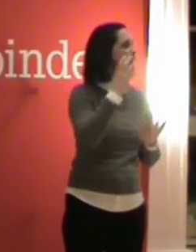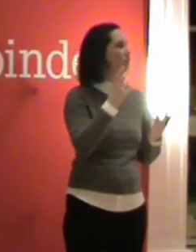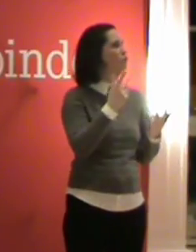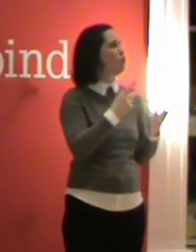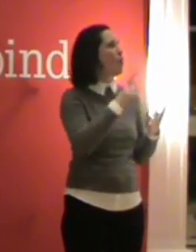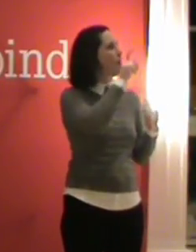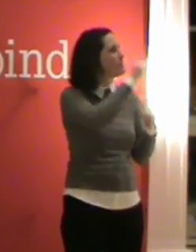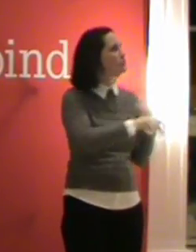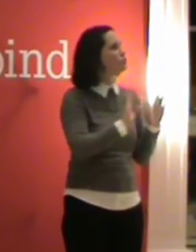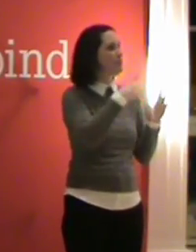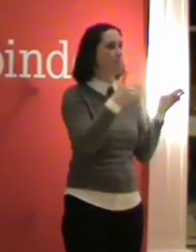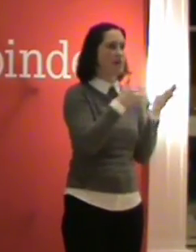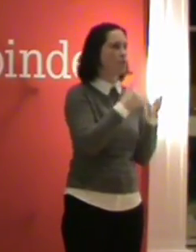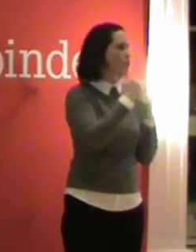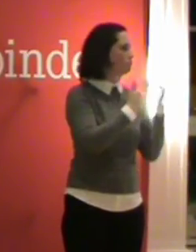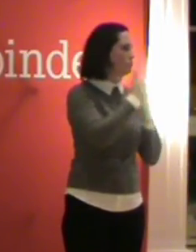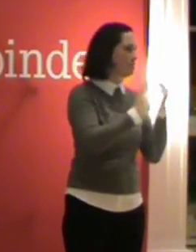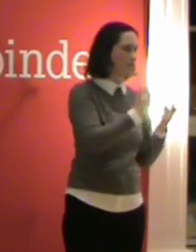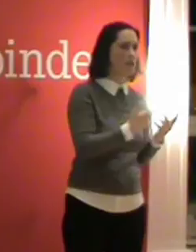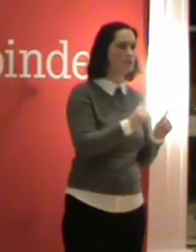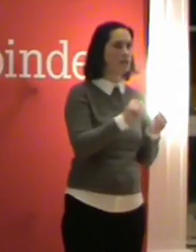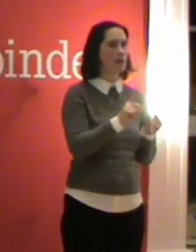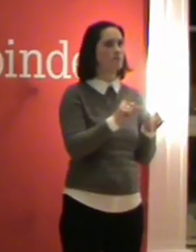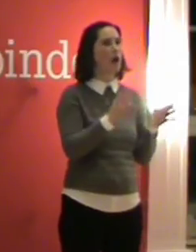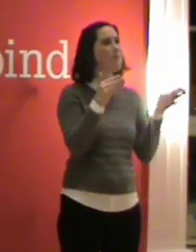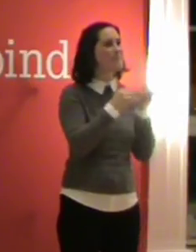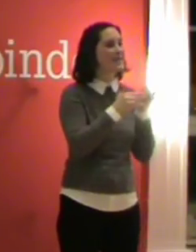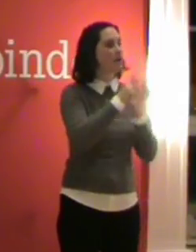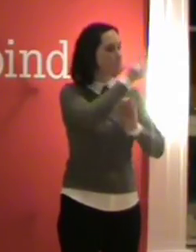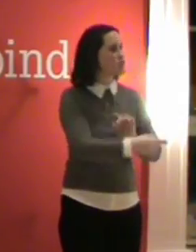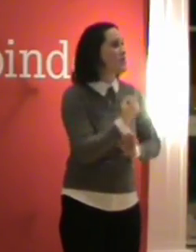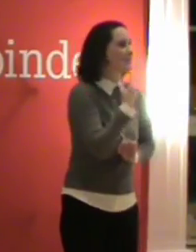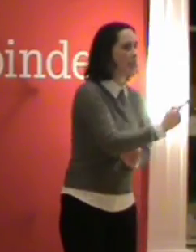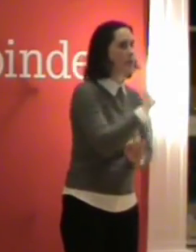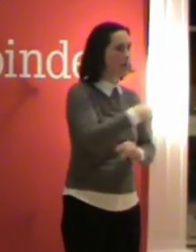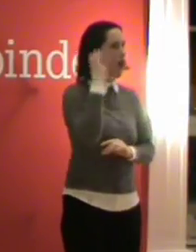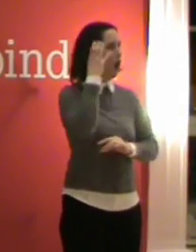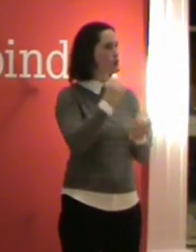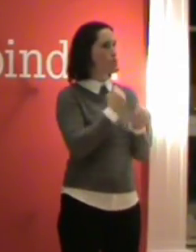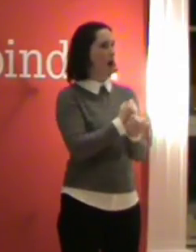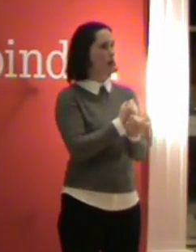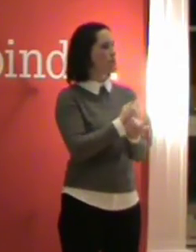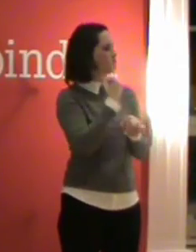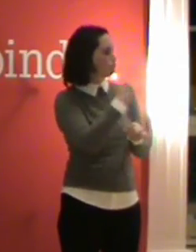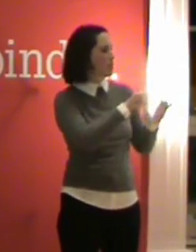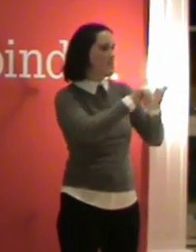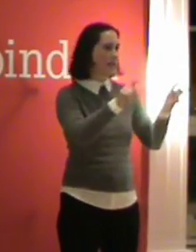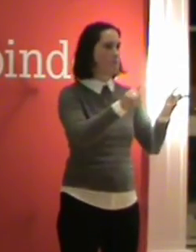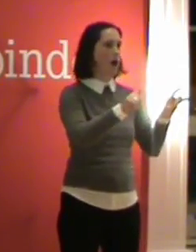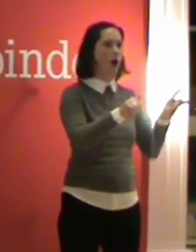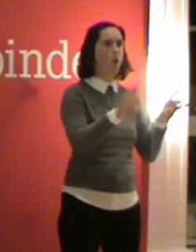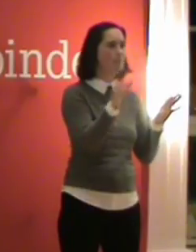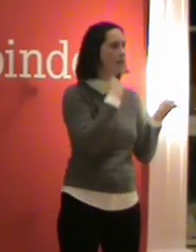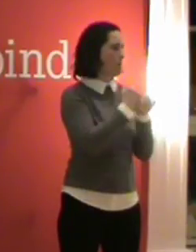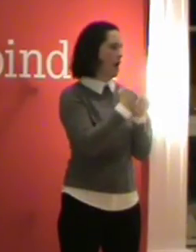Behinderung gesprochen wurde, sondern dass dort behinderte Radio machen, ihre Themen machen, in der Redaktion